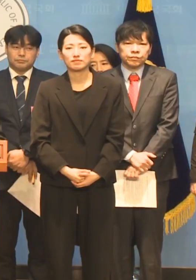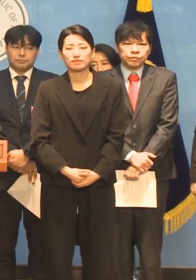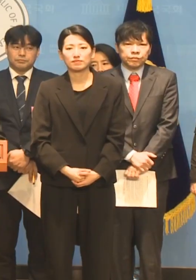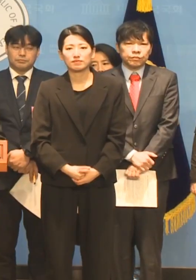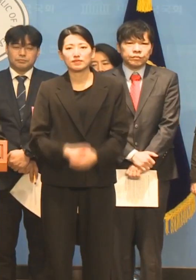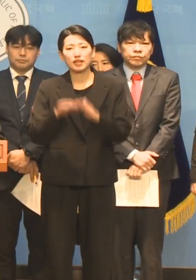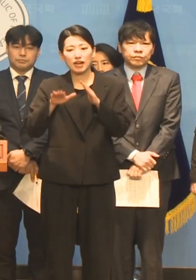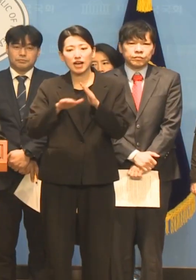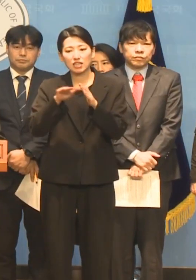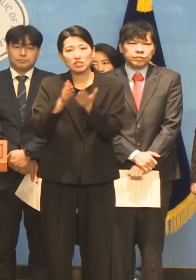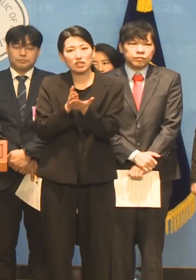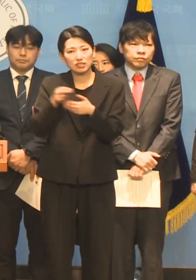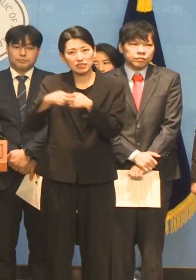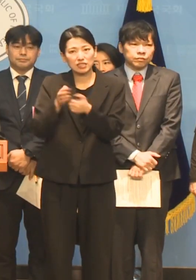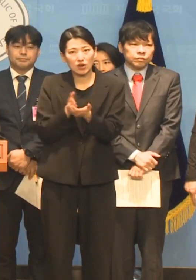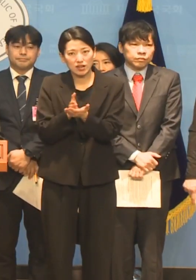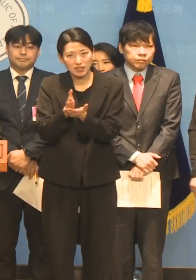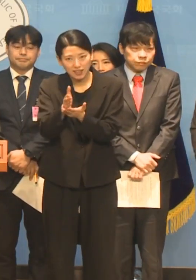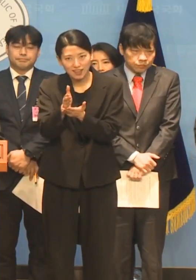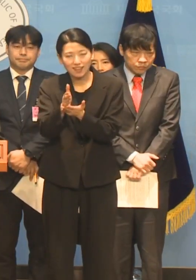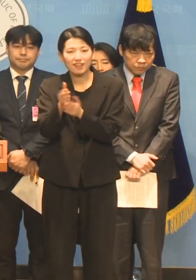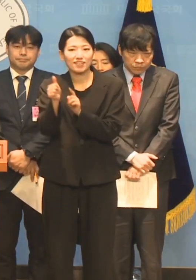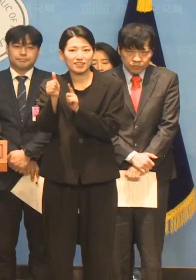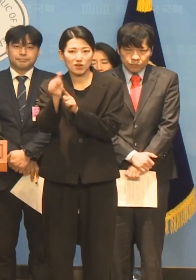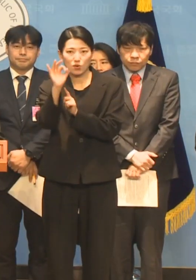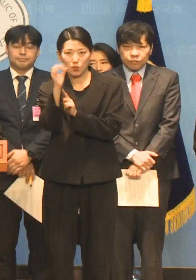대한가정의학회 오한진 전임 회장님 자리하셨습니다.